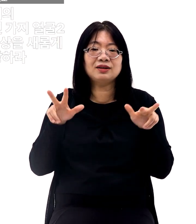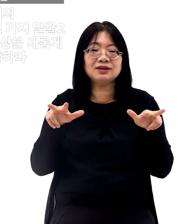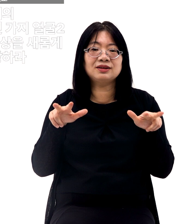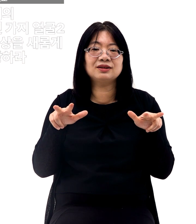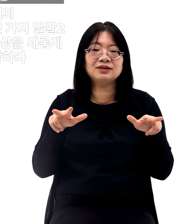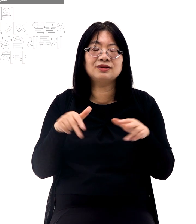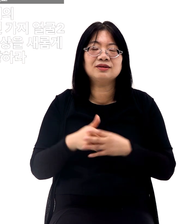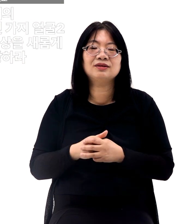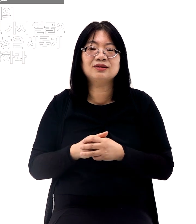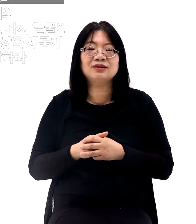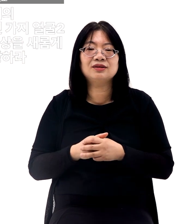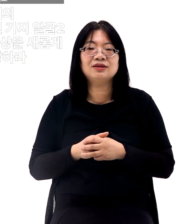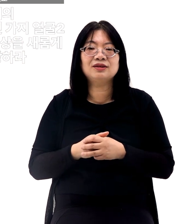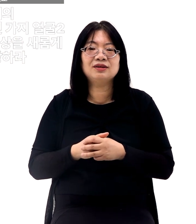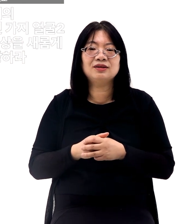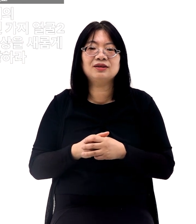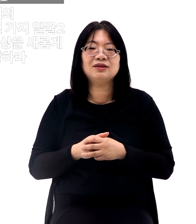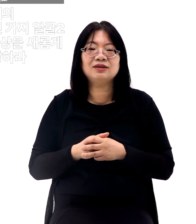지금은